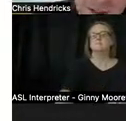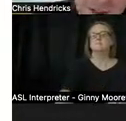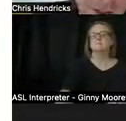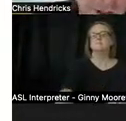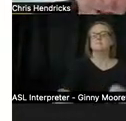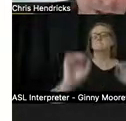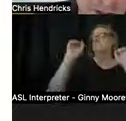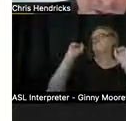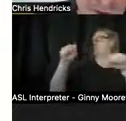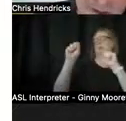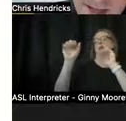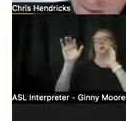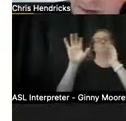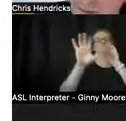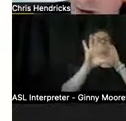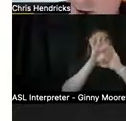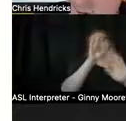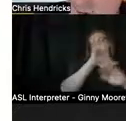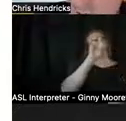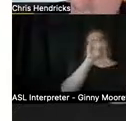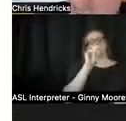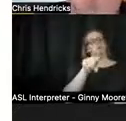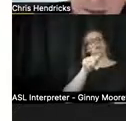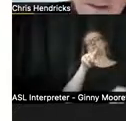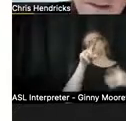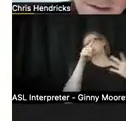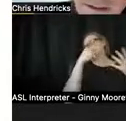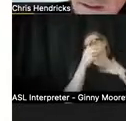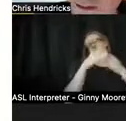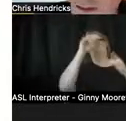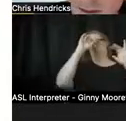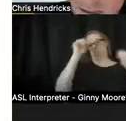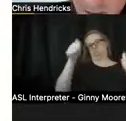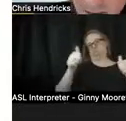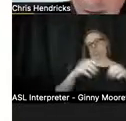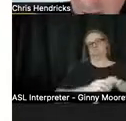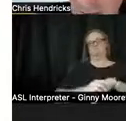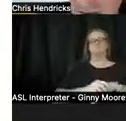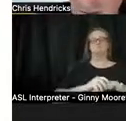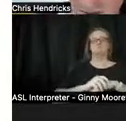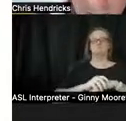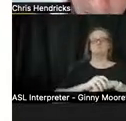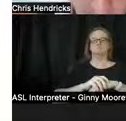si puedes responder cualquier pregunta quieres responder